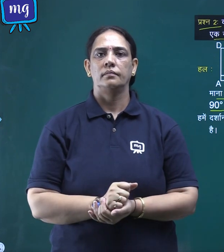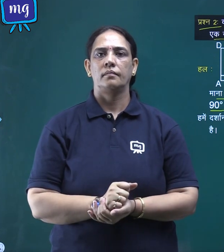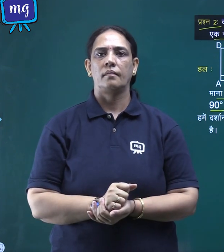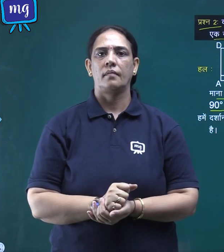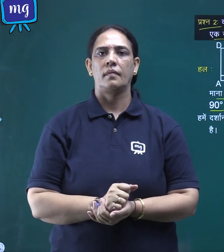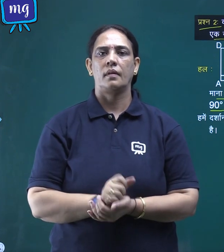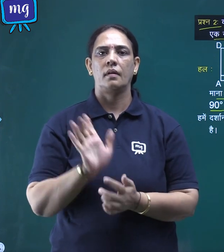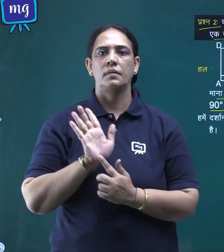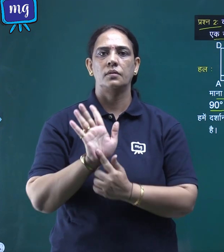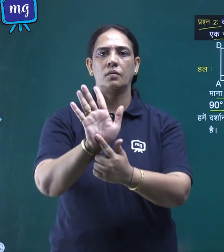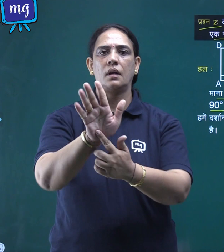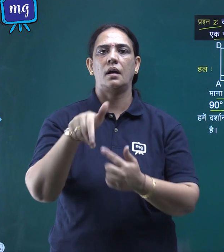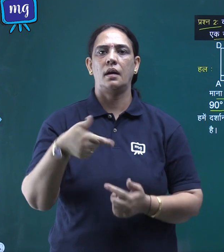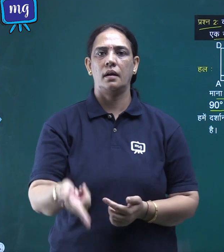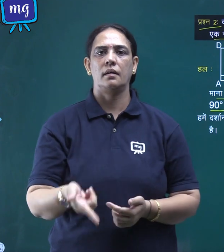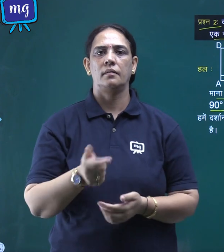हमें दर्शाना है,